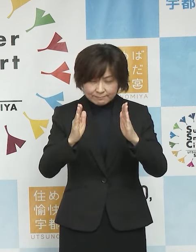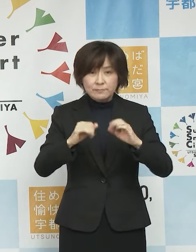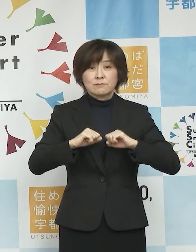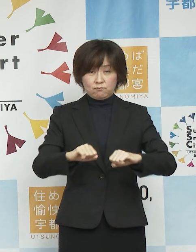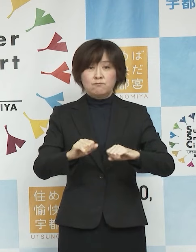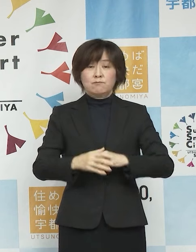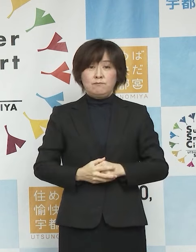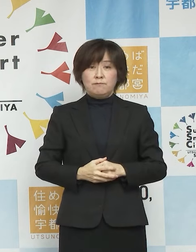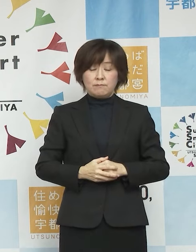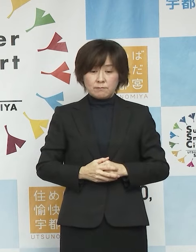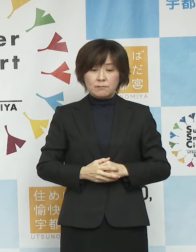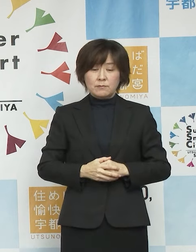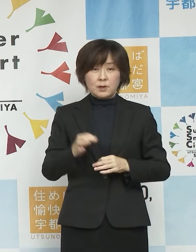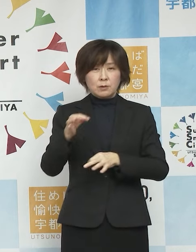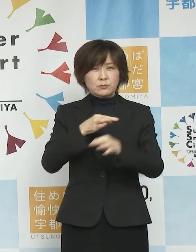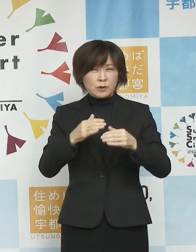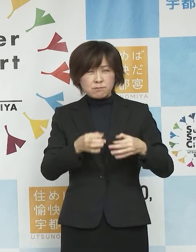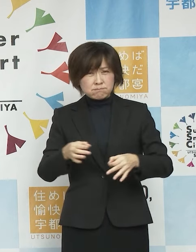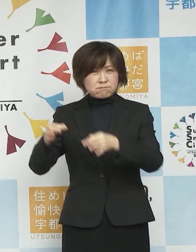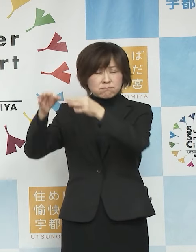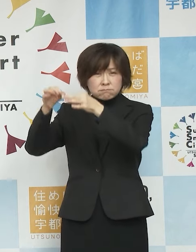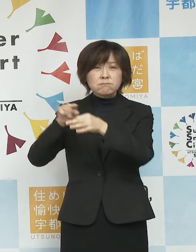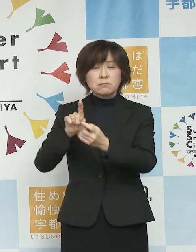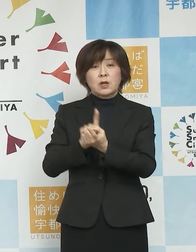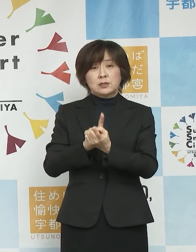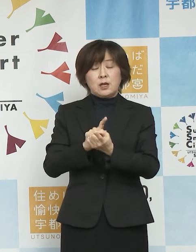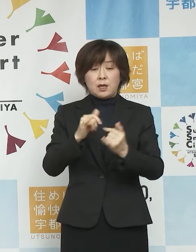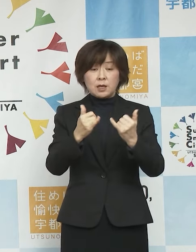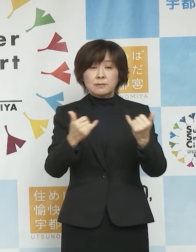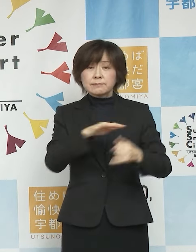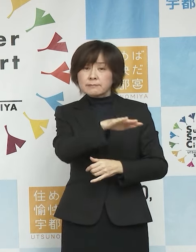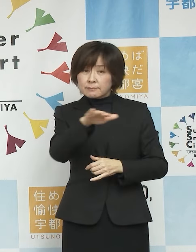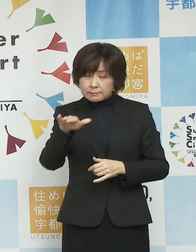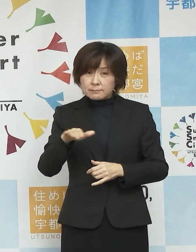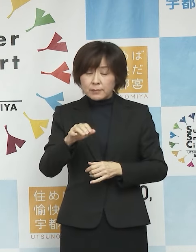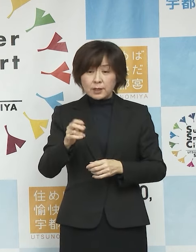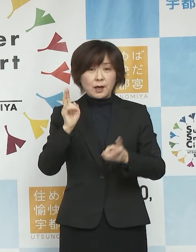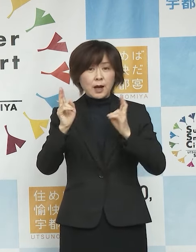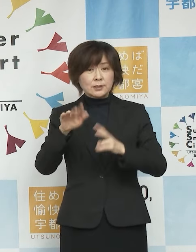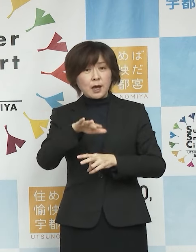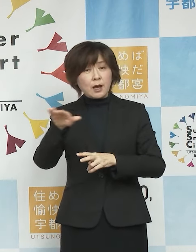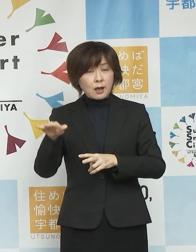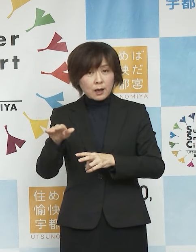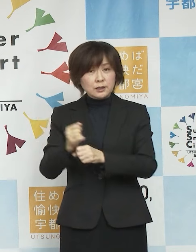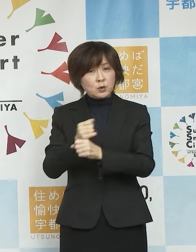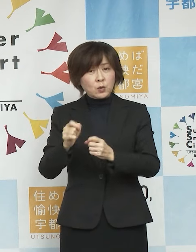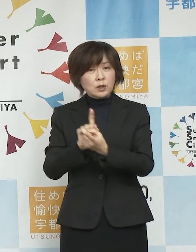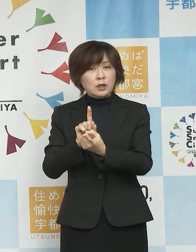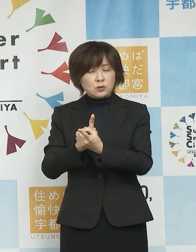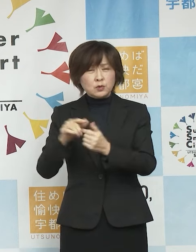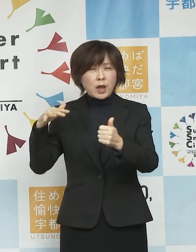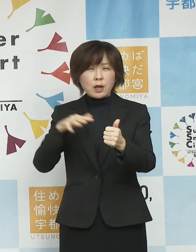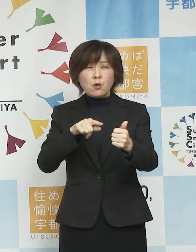ります。また長引く物価高騰などによる市民生活や事業活動への影響を最小限に